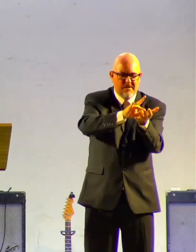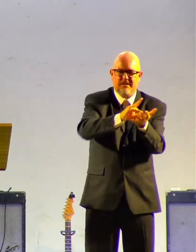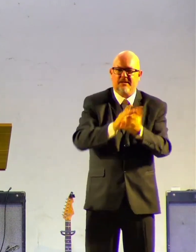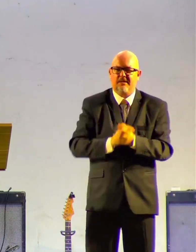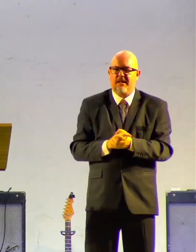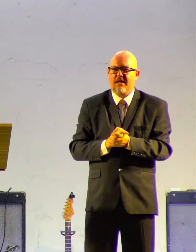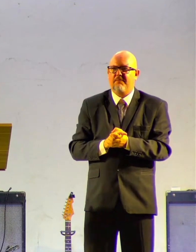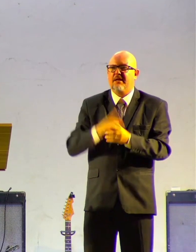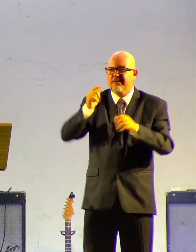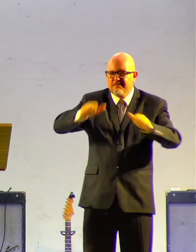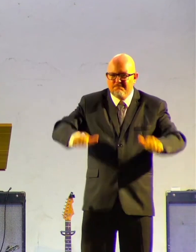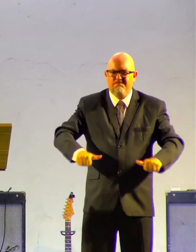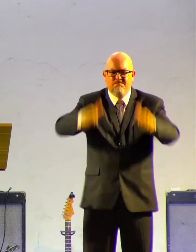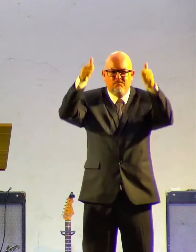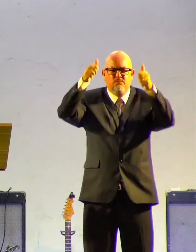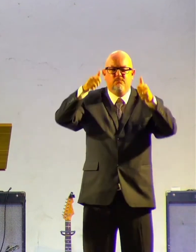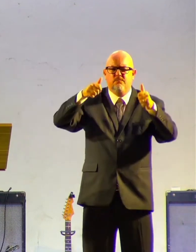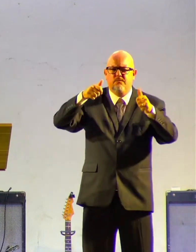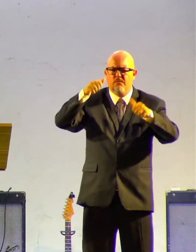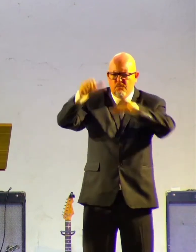verdadeiramente a Viva Sertão,